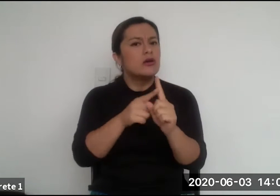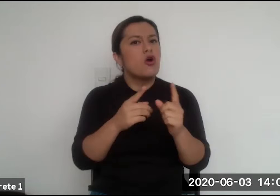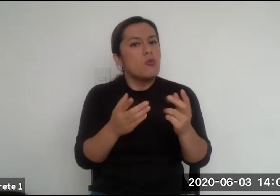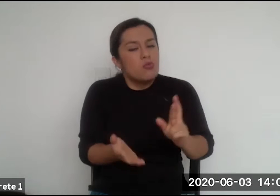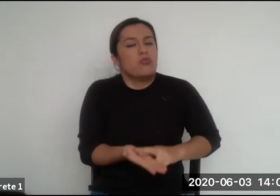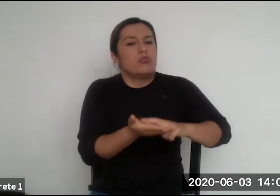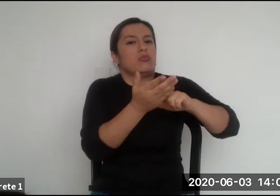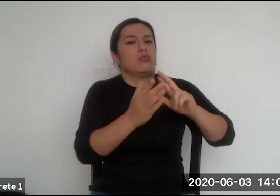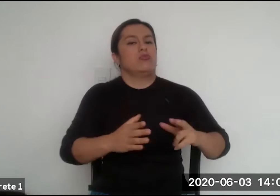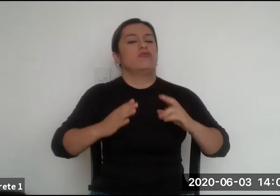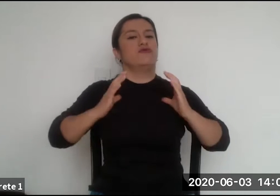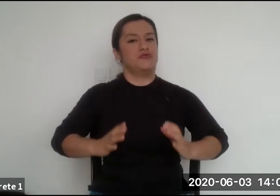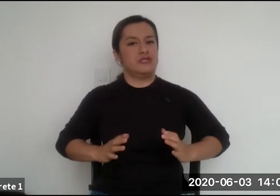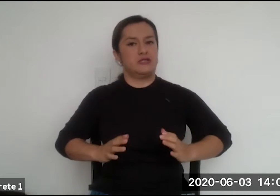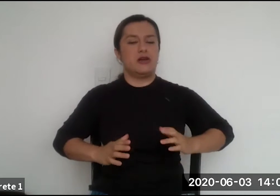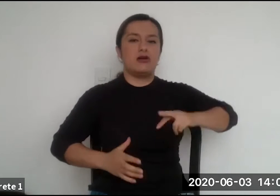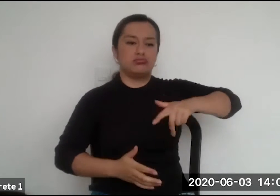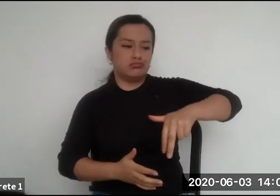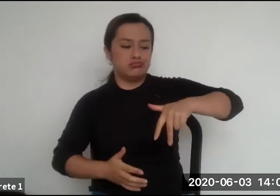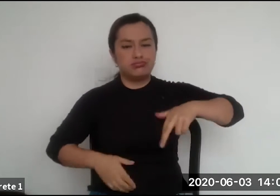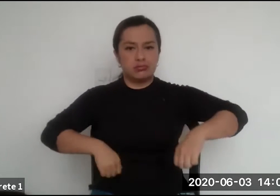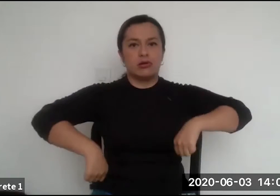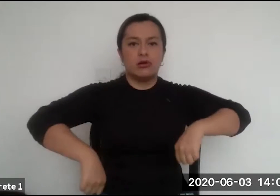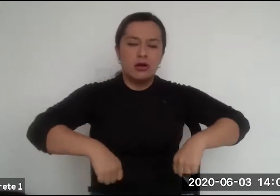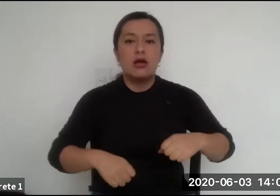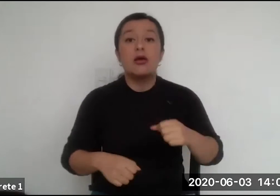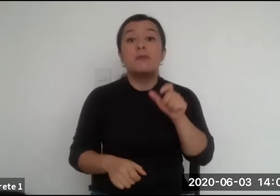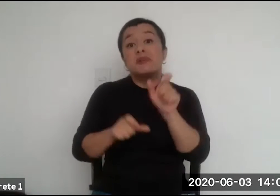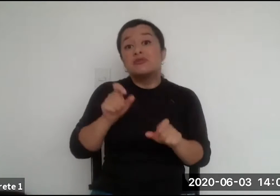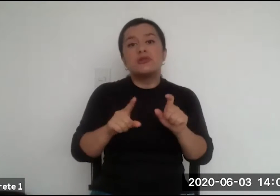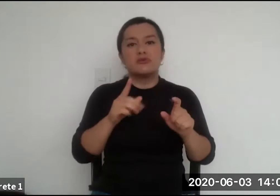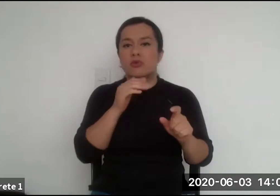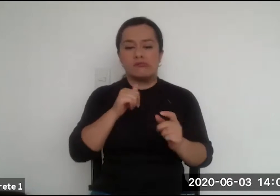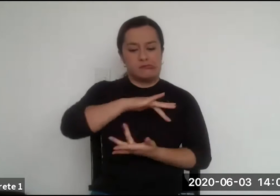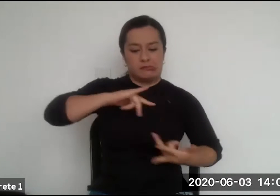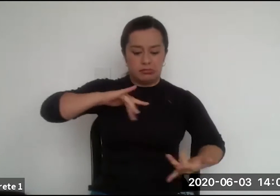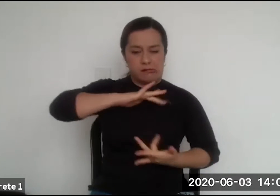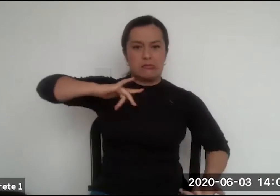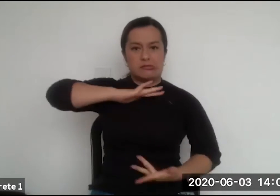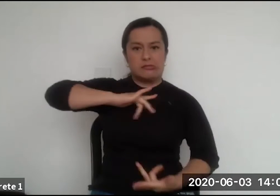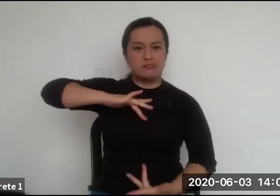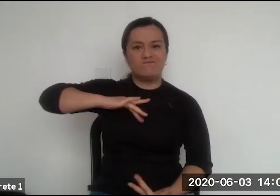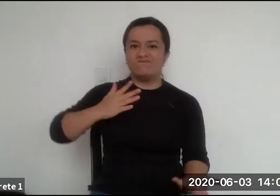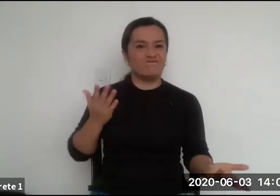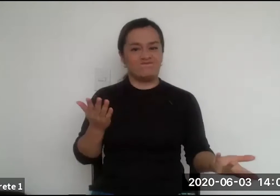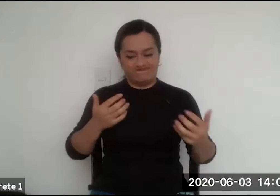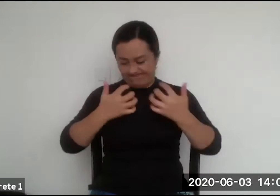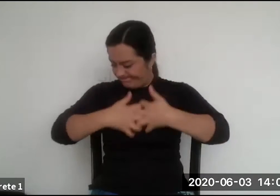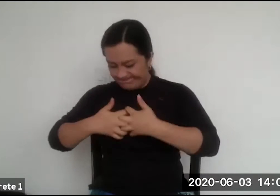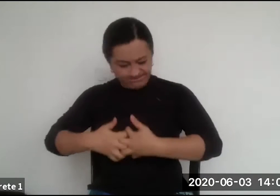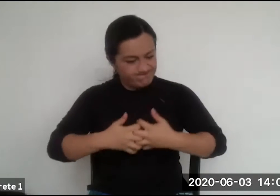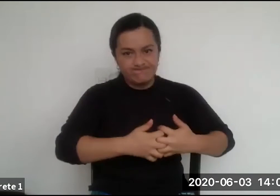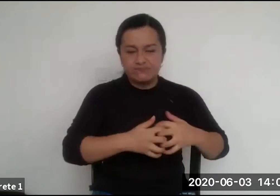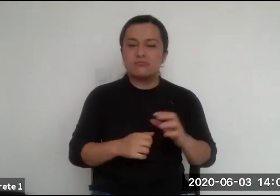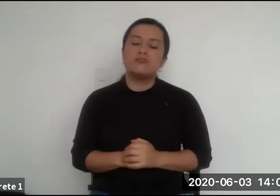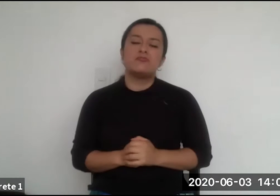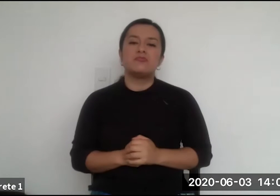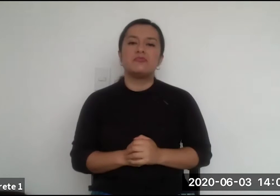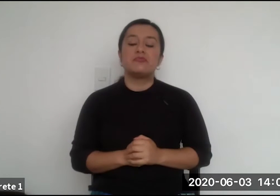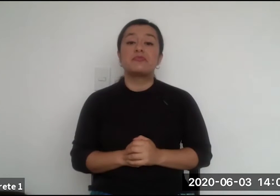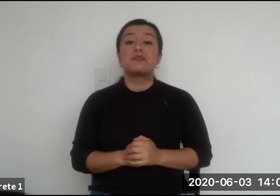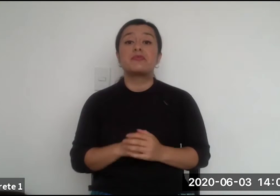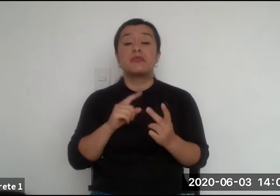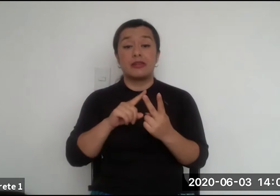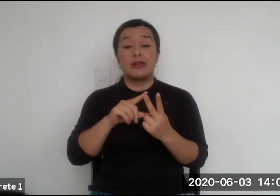física y motora de personas consideradas disfuncionales. Bueno, también va a estar con nosotros Víctor